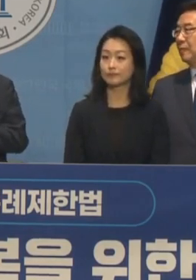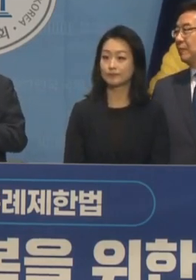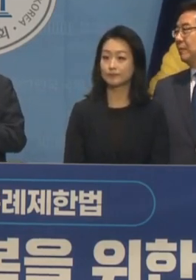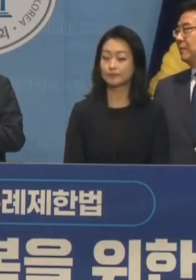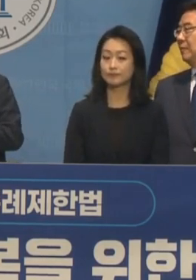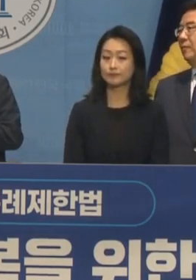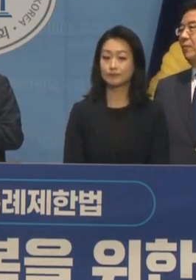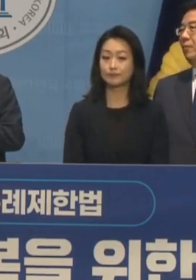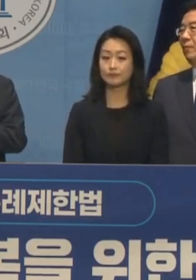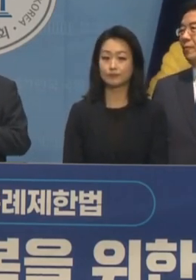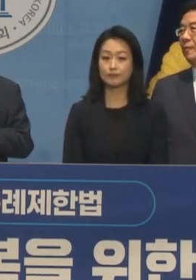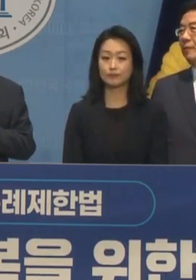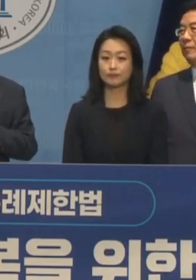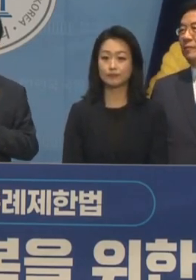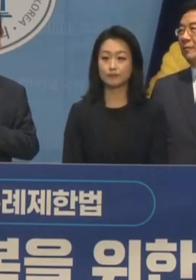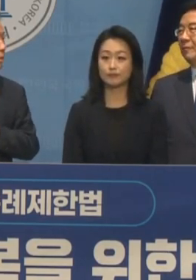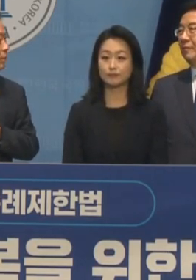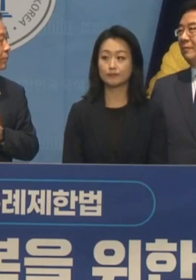한독을 의원님 어디